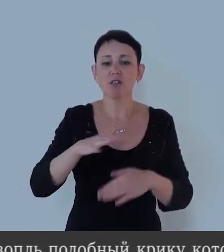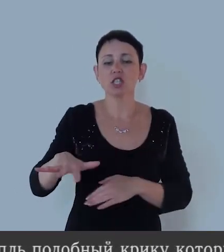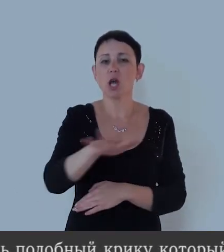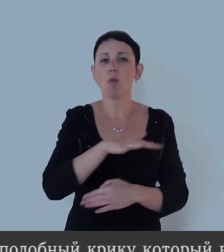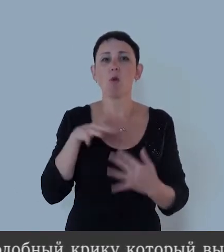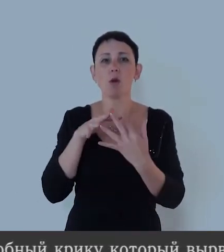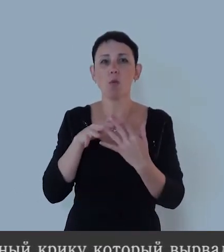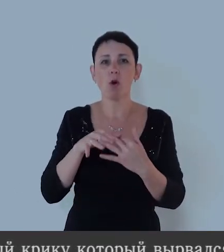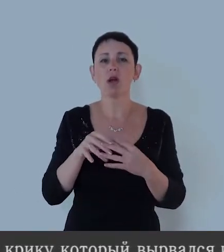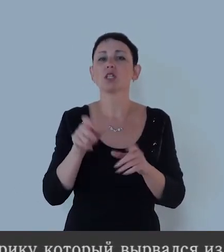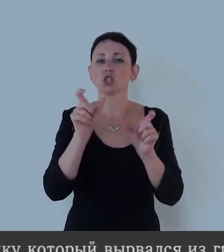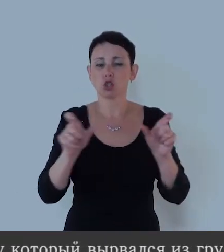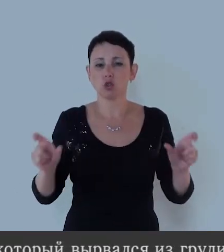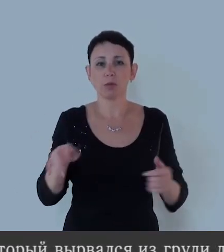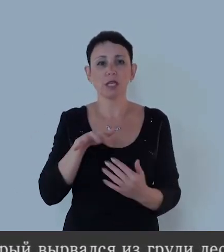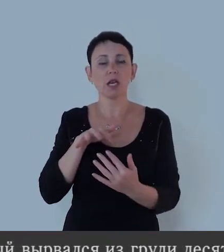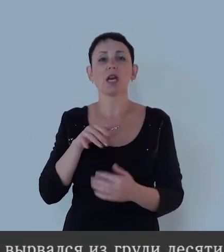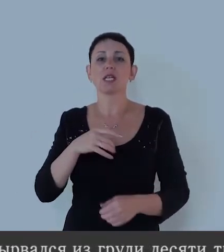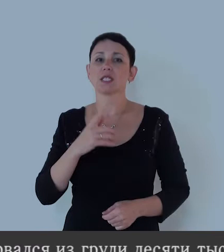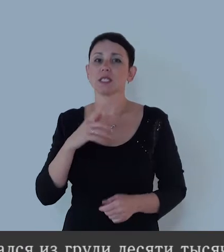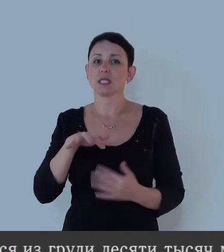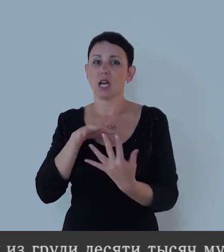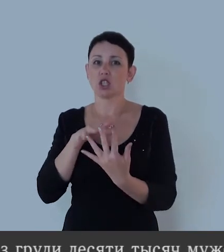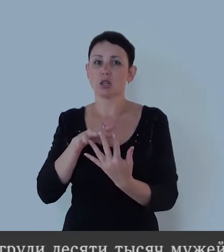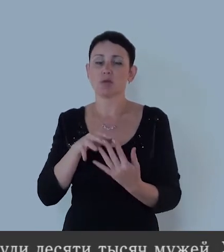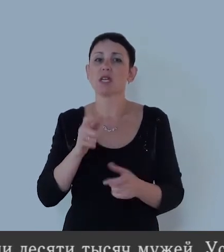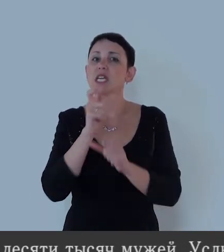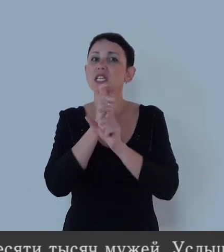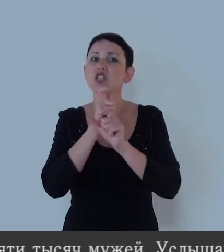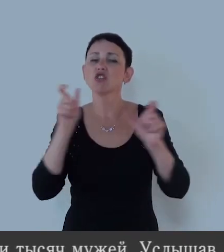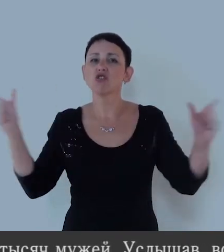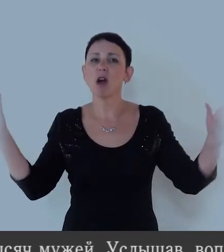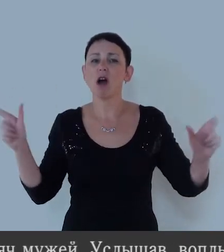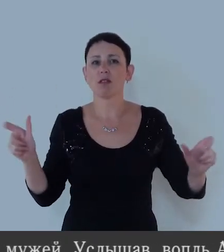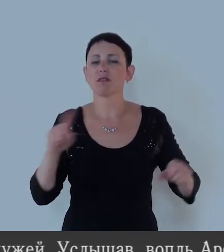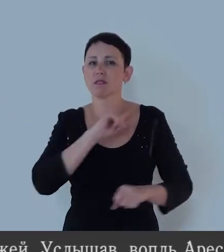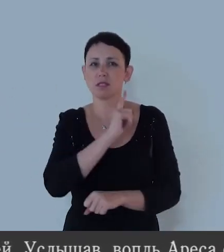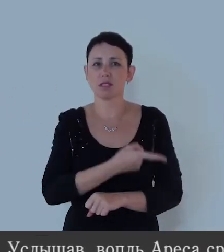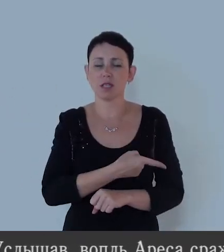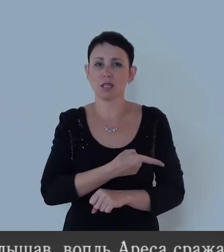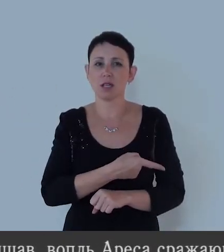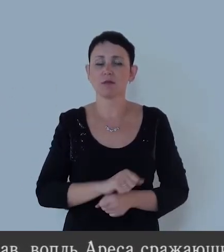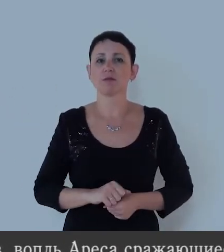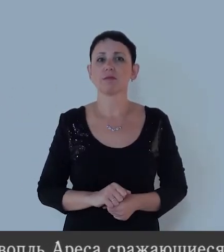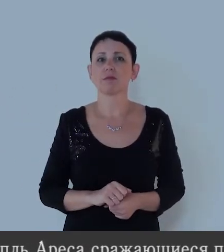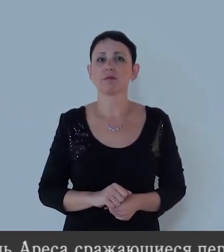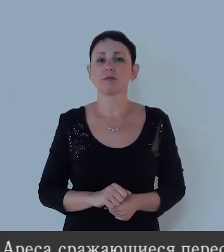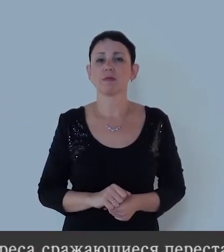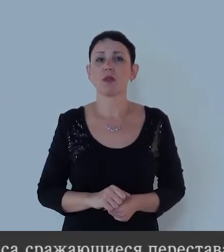сражающимися, издавал вопль, подобный крику, который вырвался из груди 10 000 мужей.